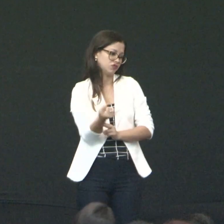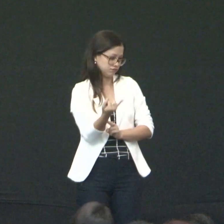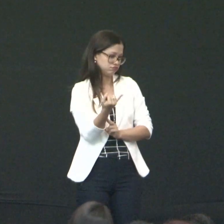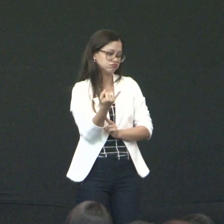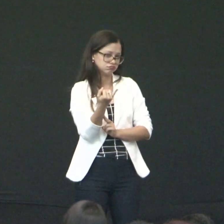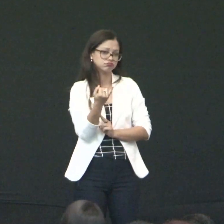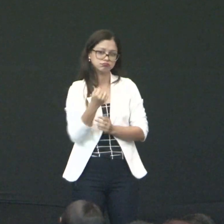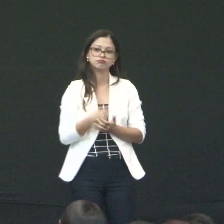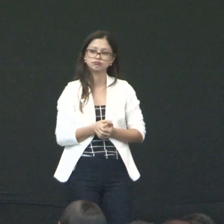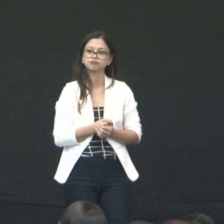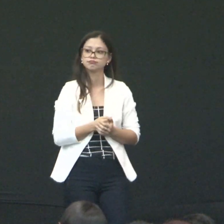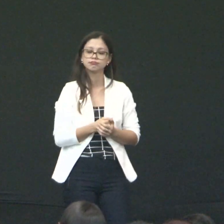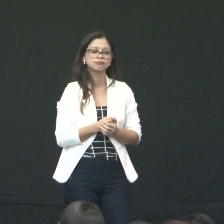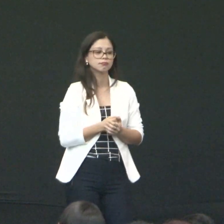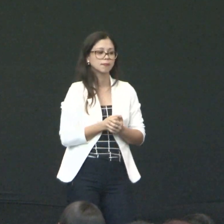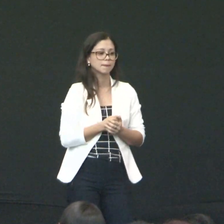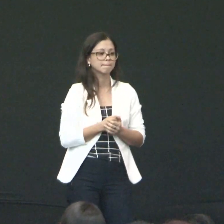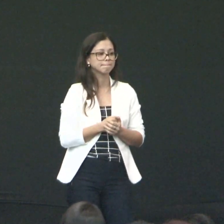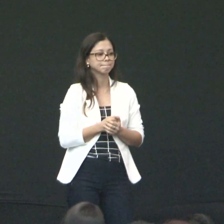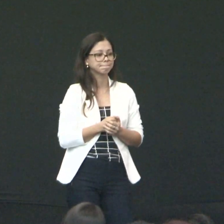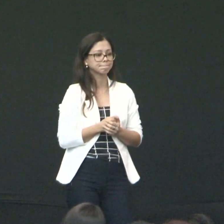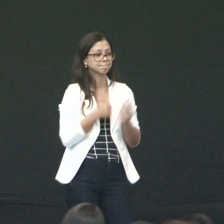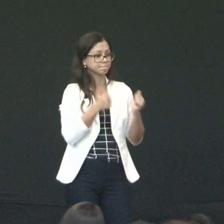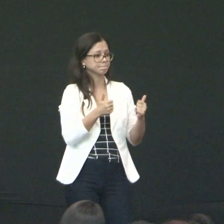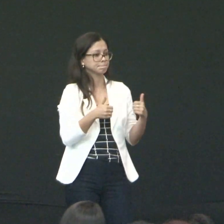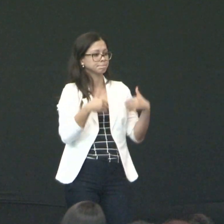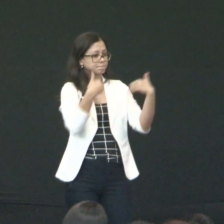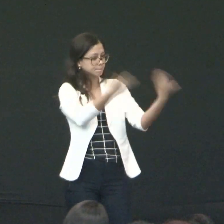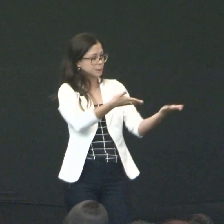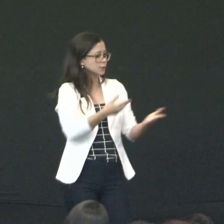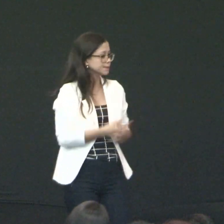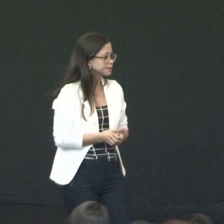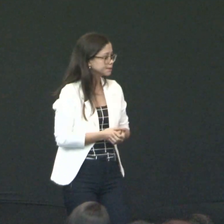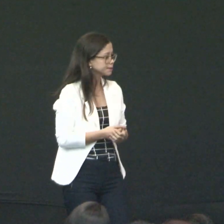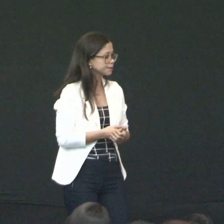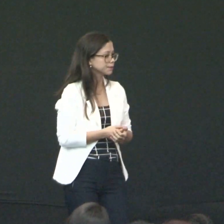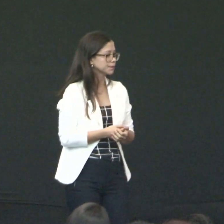E aí isso aconteceu na UFRJ, num congresso,